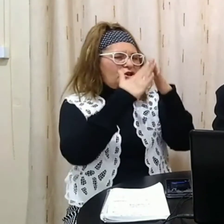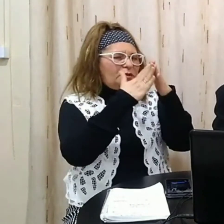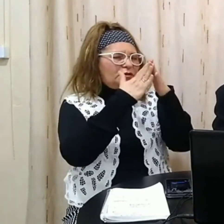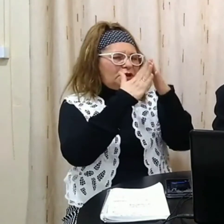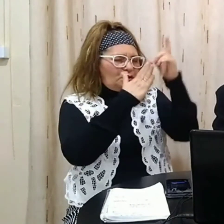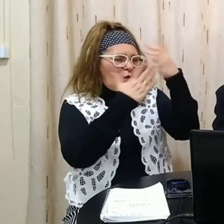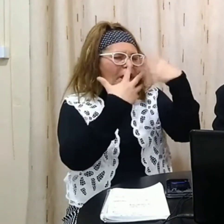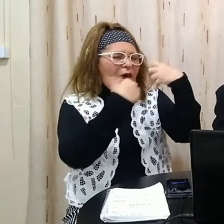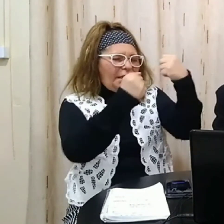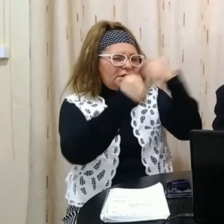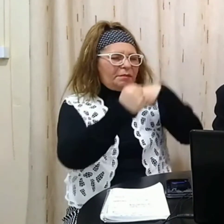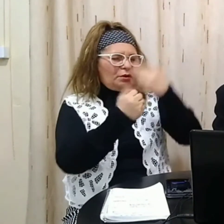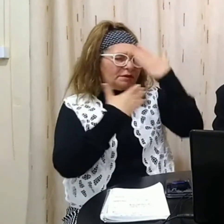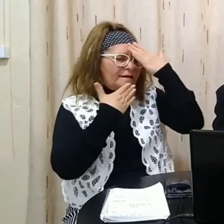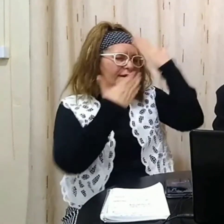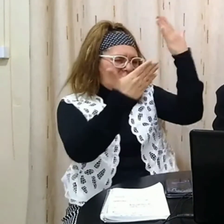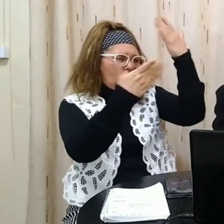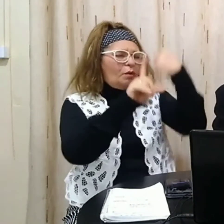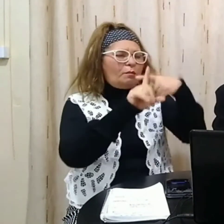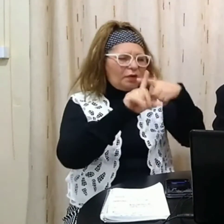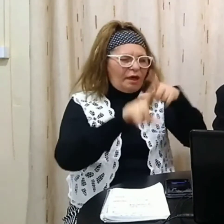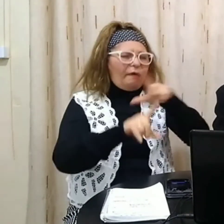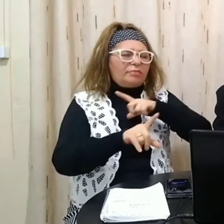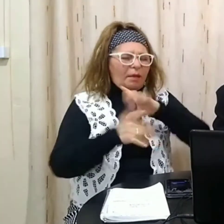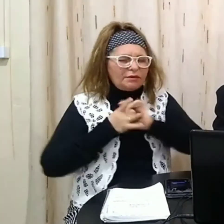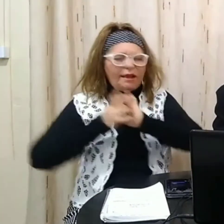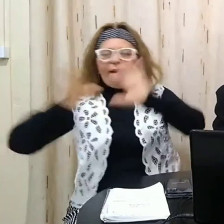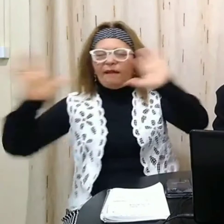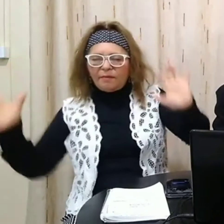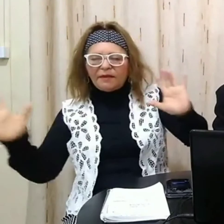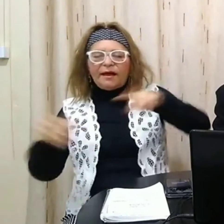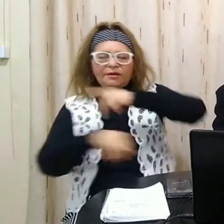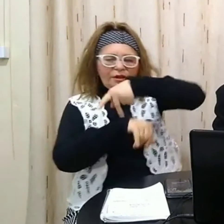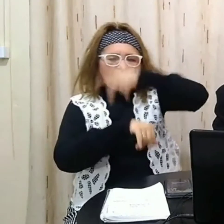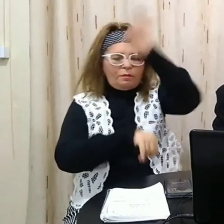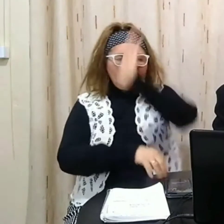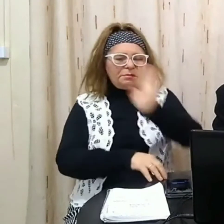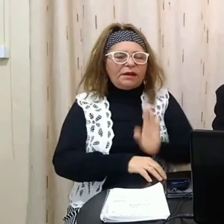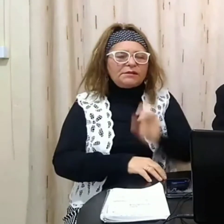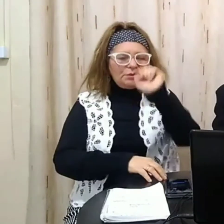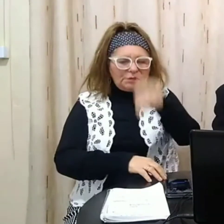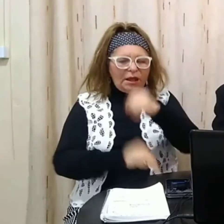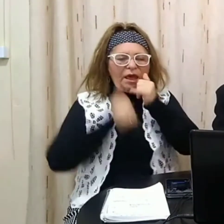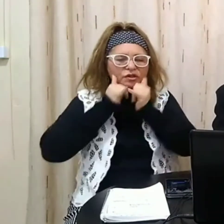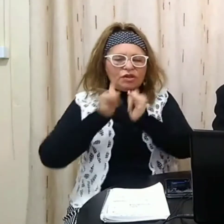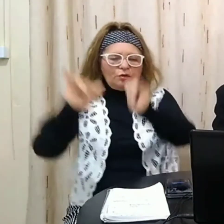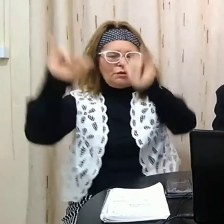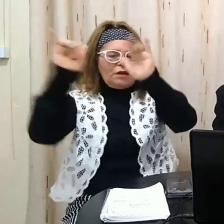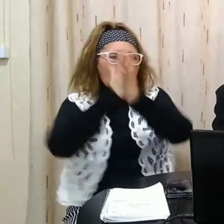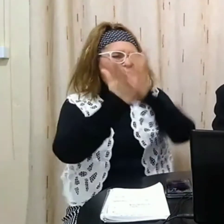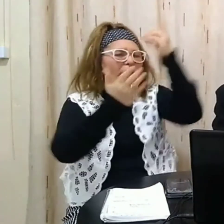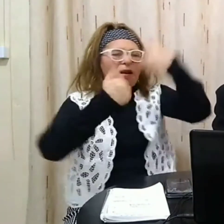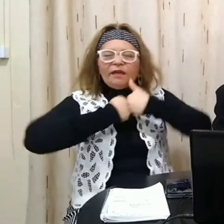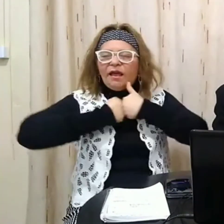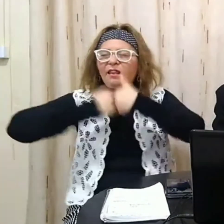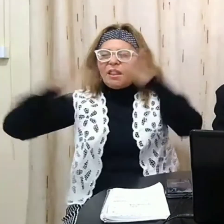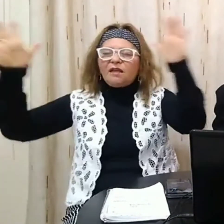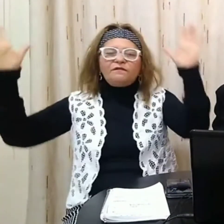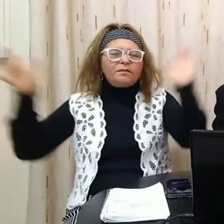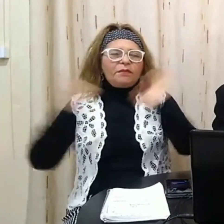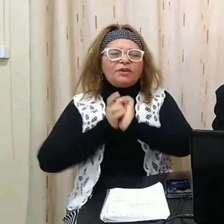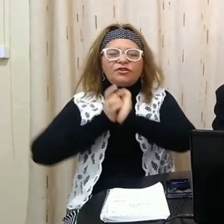a nossa gratidão, porque temos ainda liberdade em nosso país para anunciar a Tua Palavra abertamente,